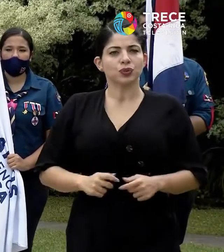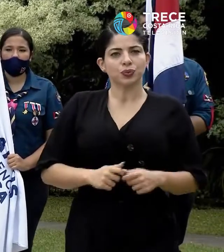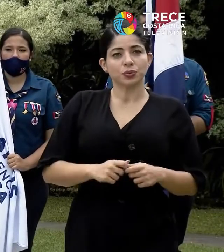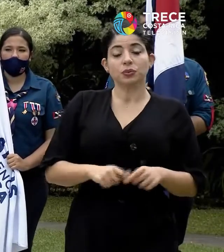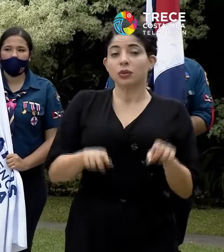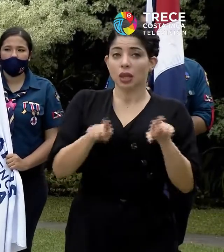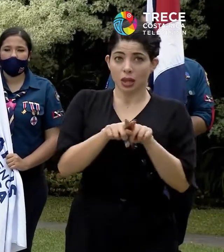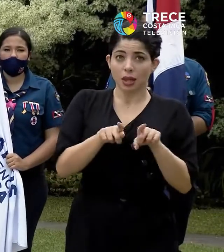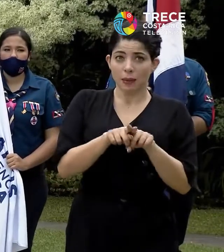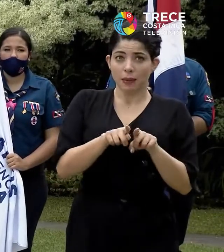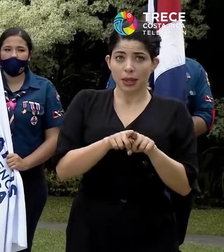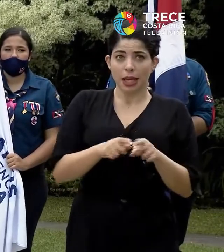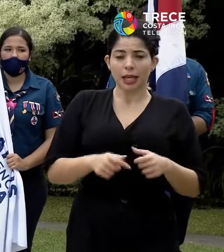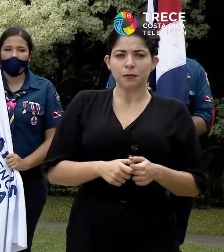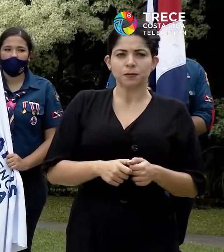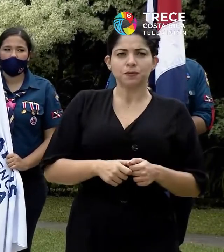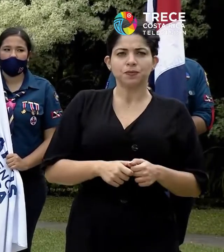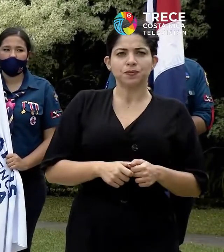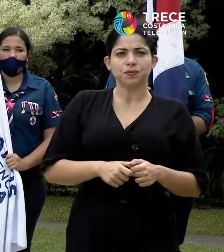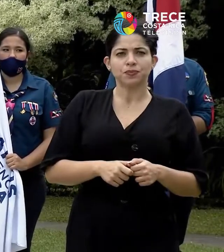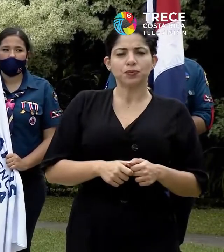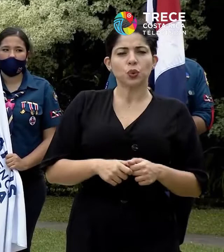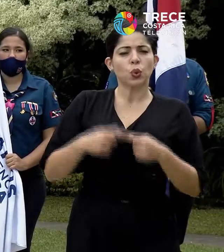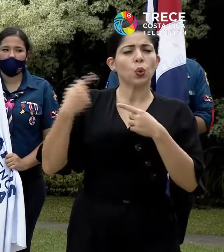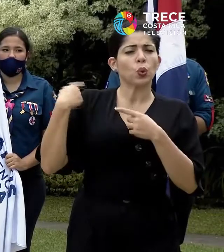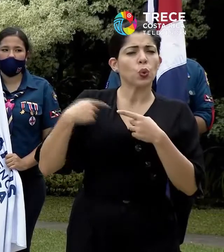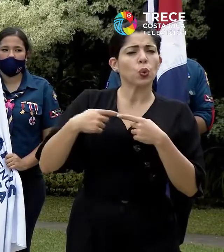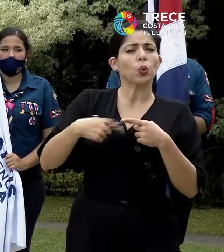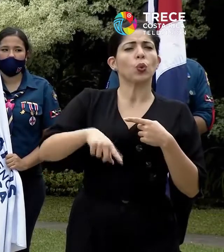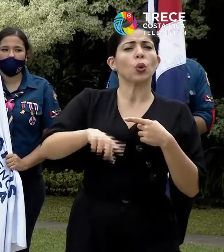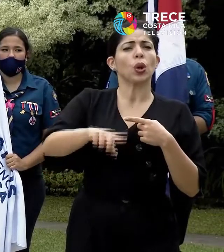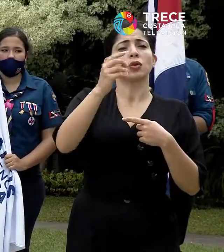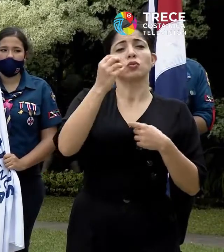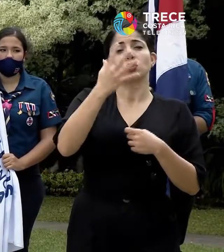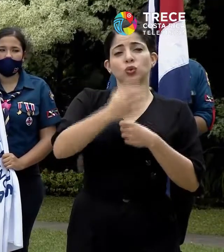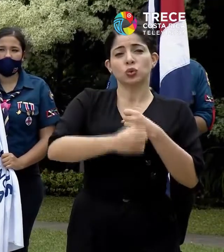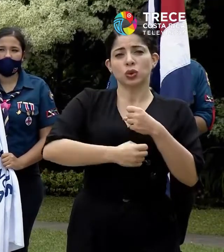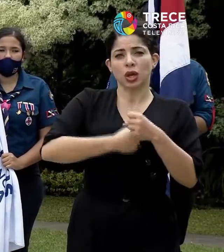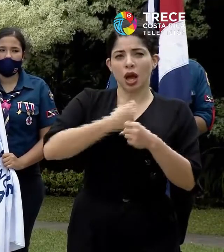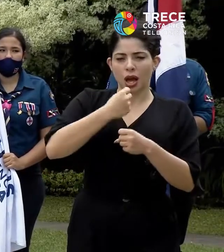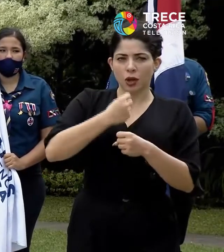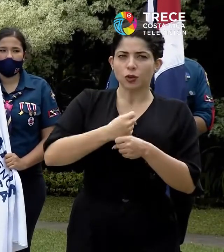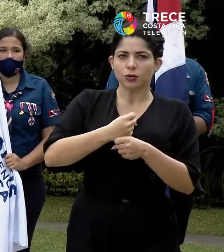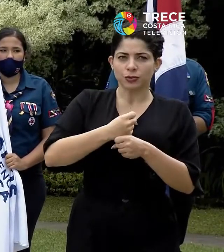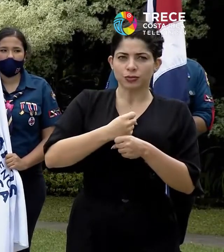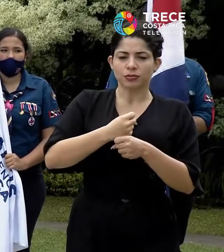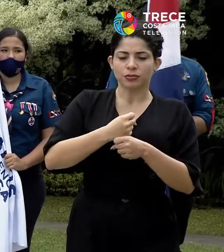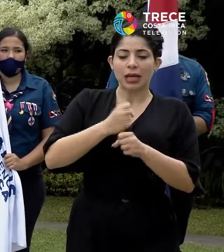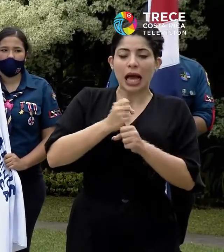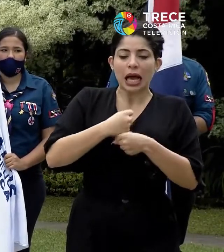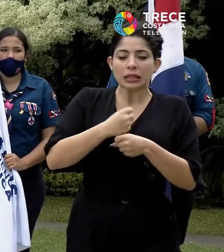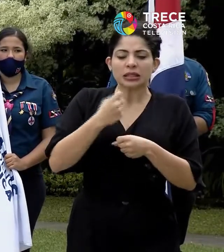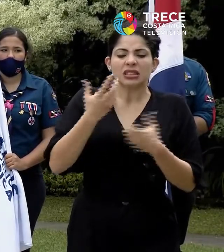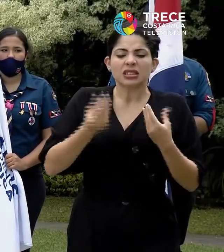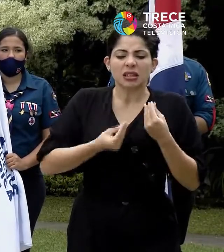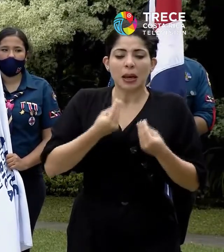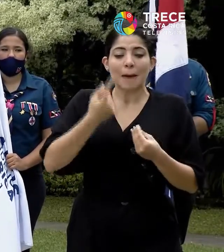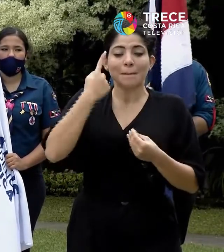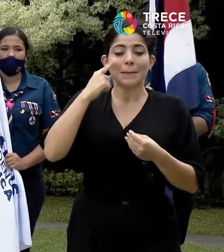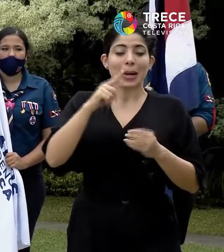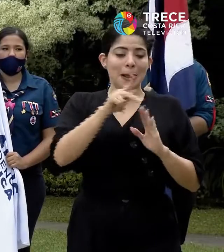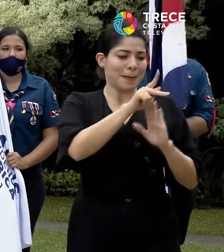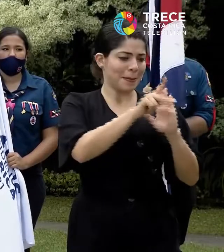Y también lo que durante muchos años hemos venido haciendo para que el principio